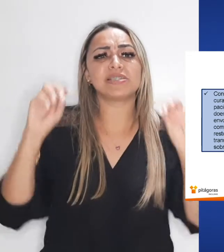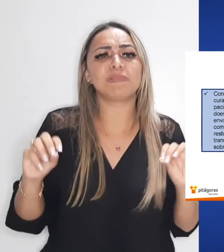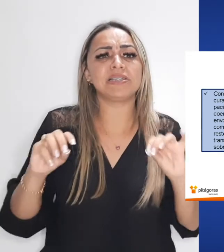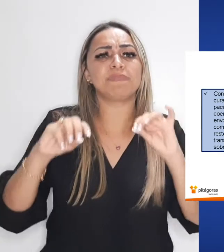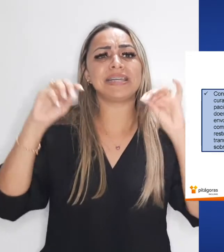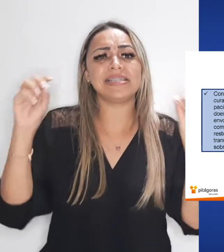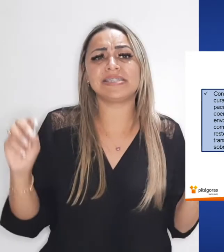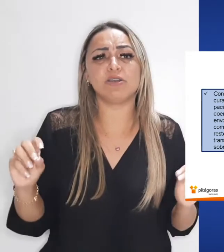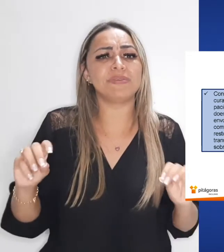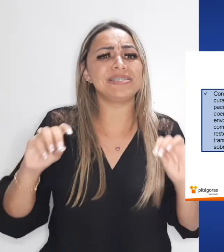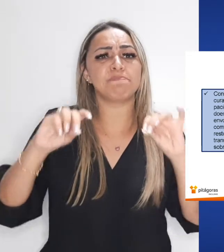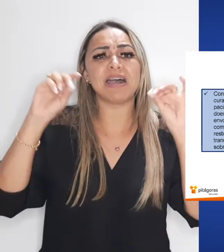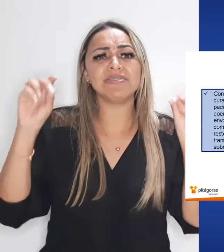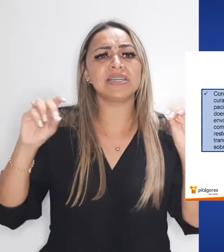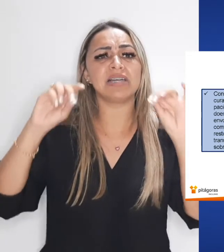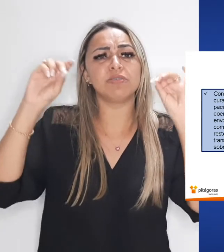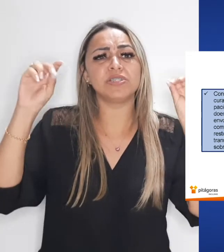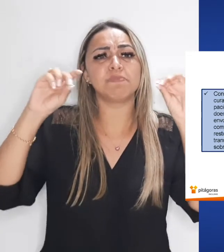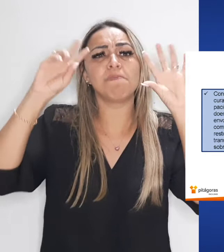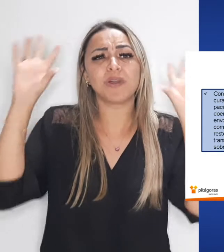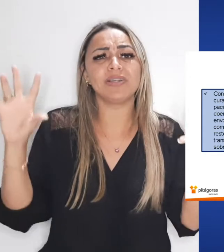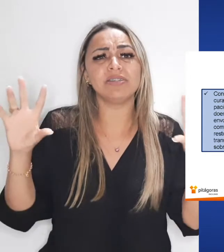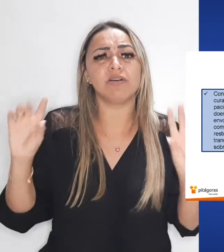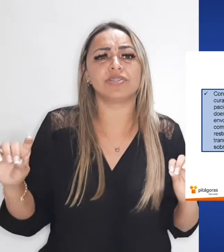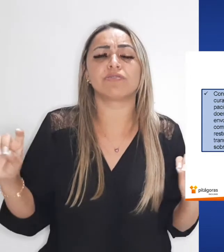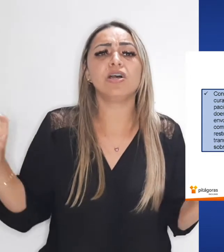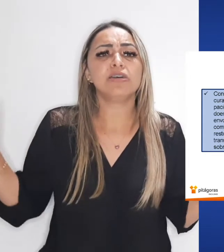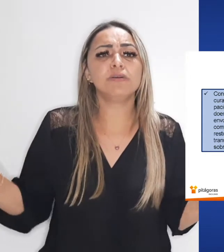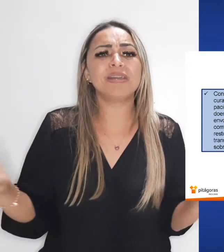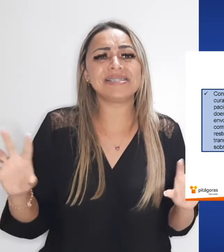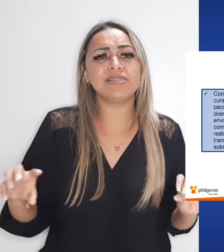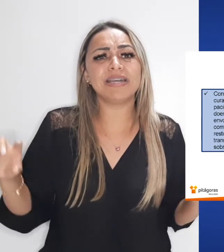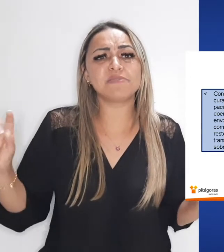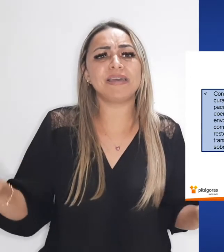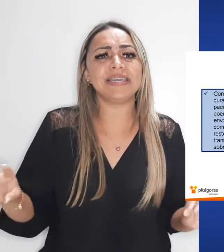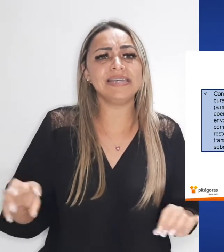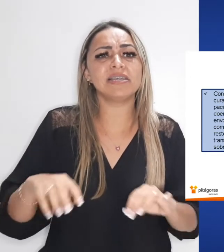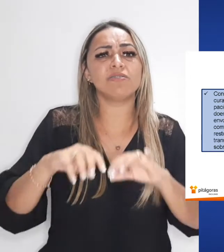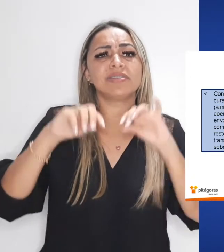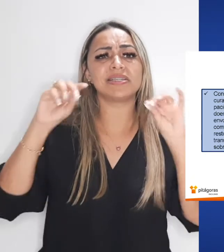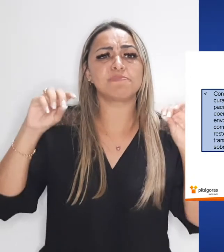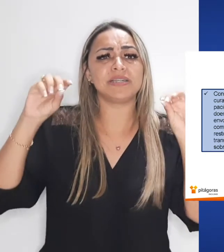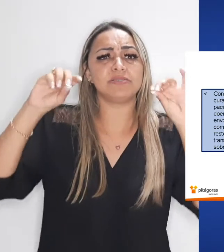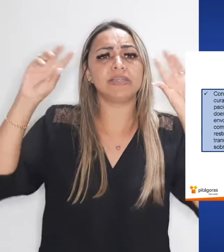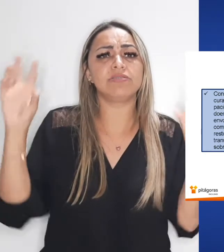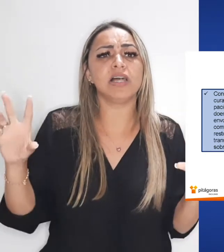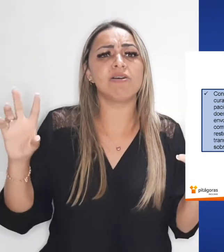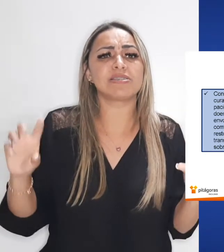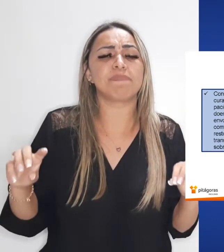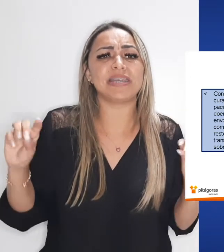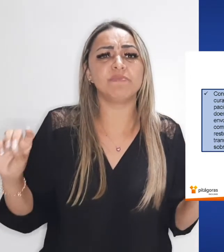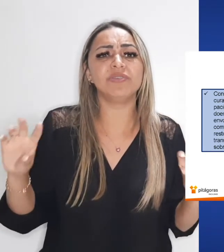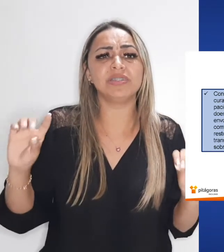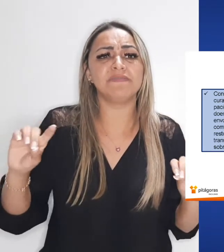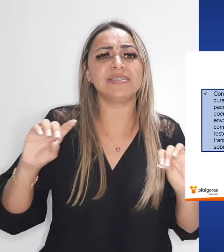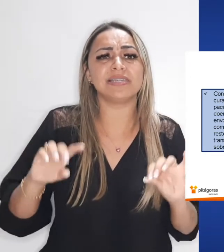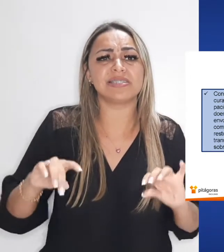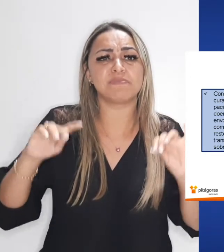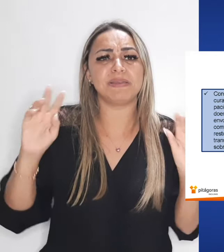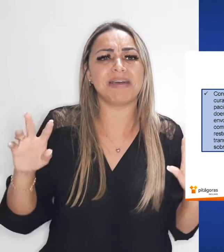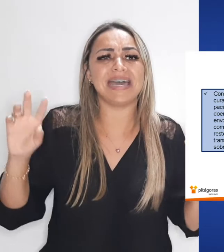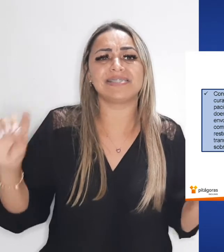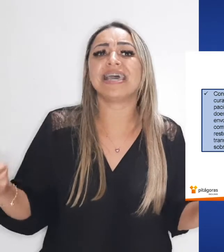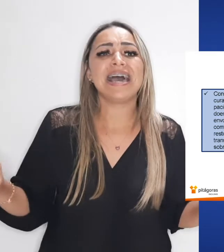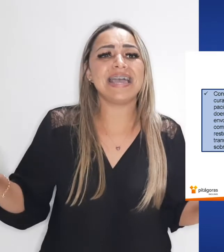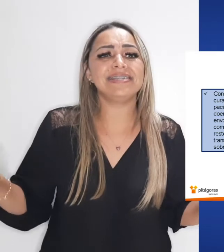momento do transplante parece ser o principal indicador de bom prognóstico. No Brasil, a experiência com o transplante de medula óssea para